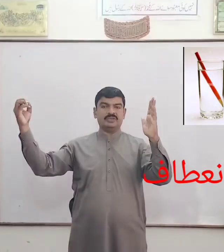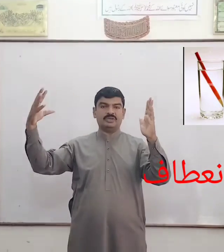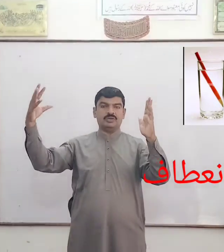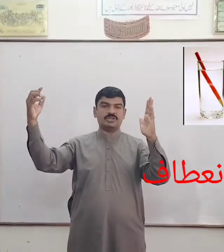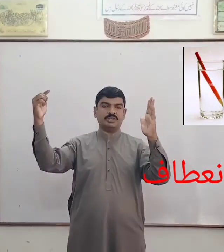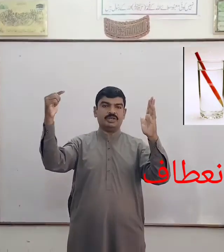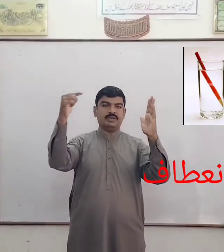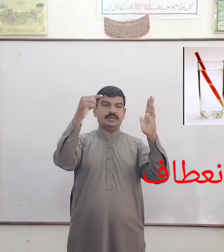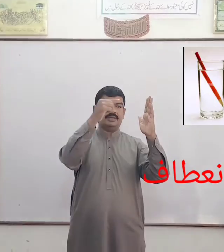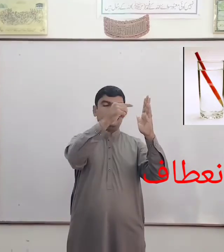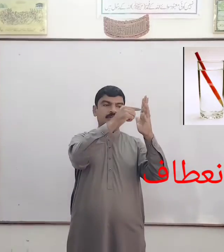روشنی